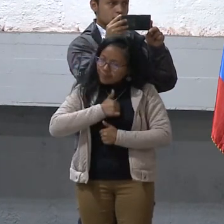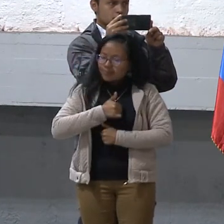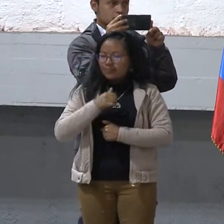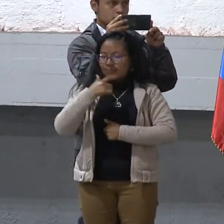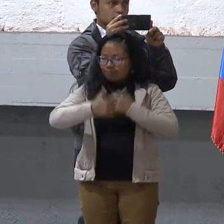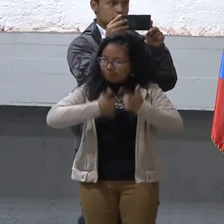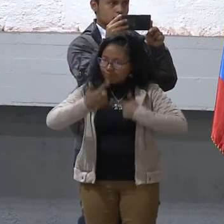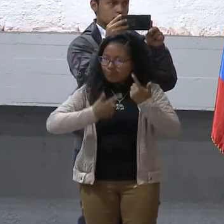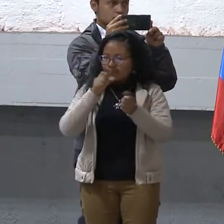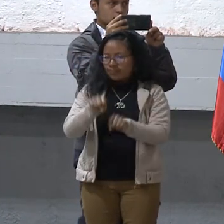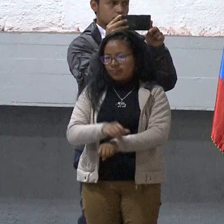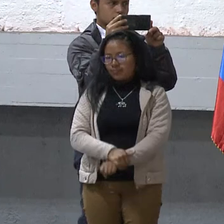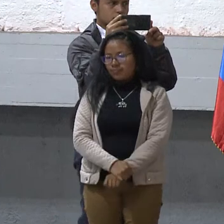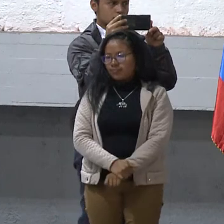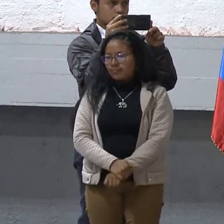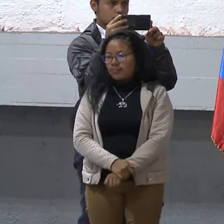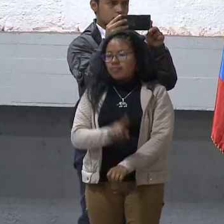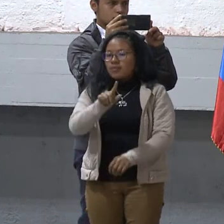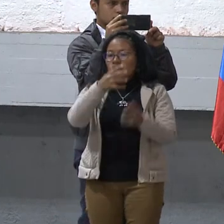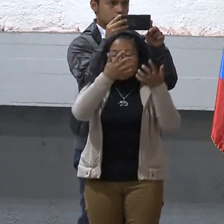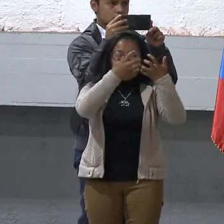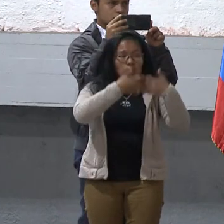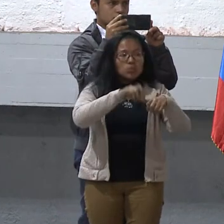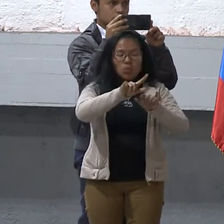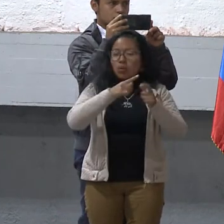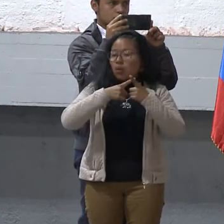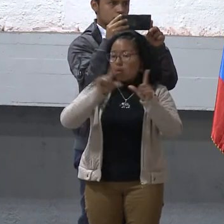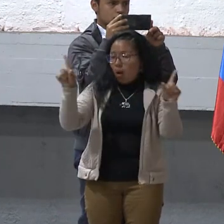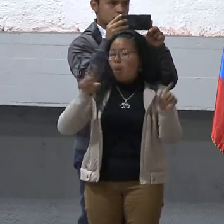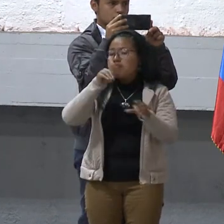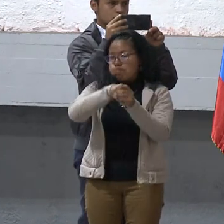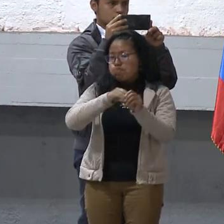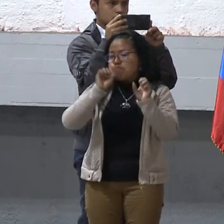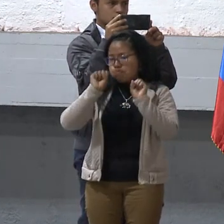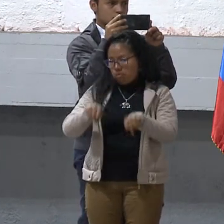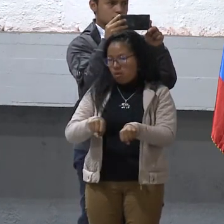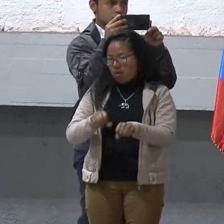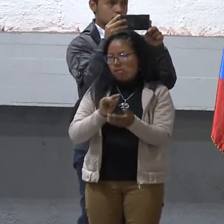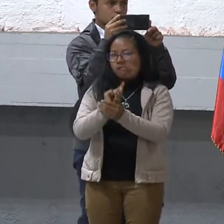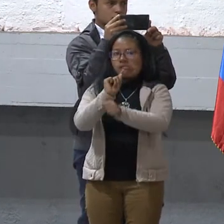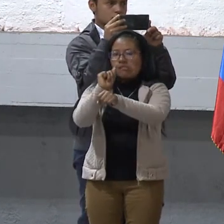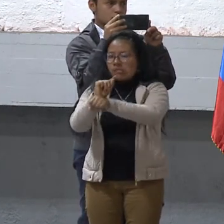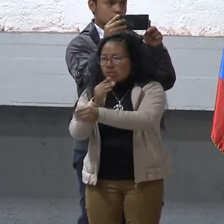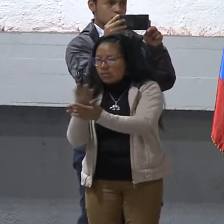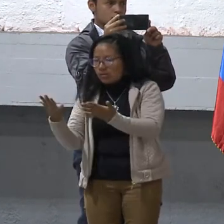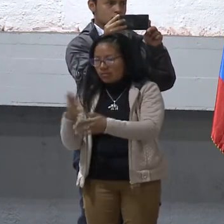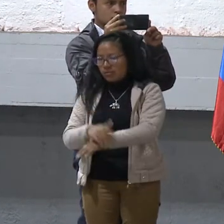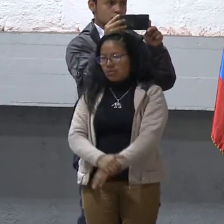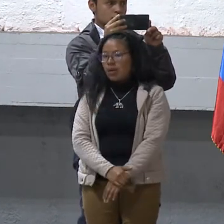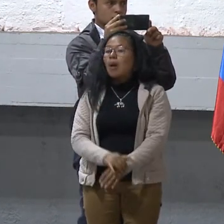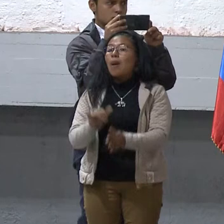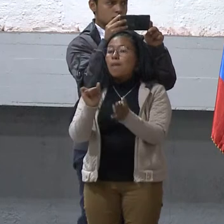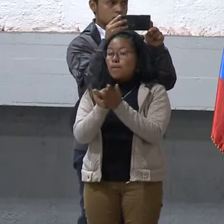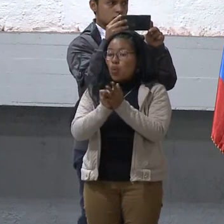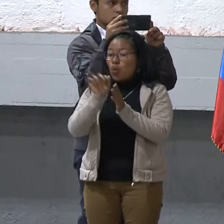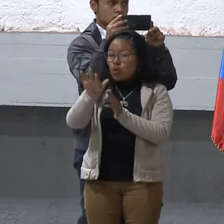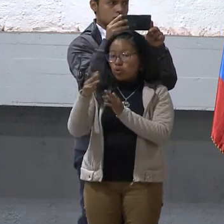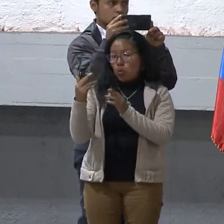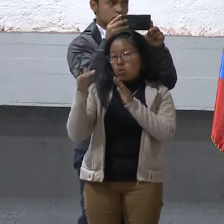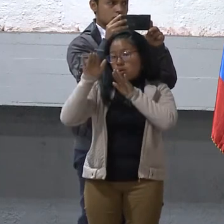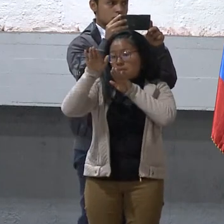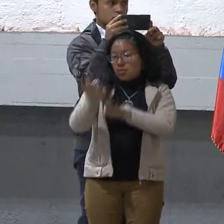que se pueda dar libertad al ejercicio de la crítica y por eso nosotros como representantes siempre hemos guardado